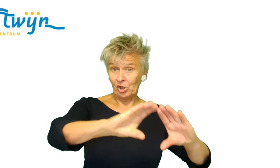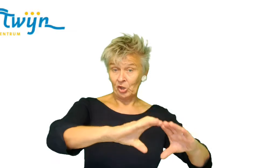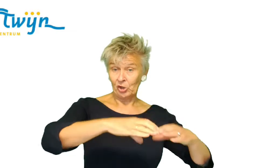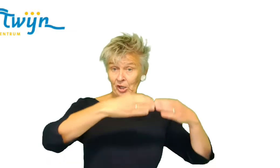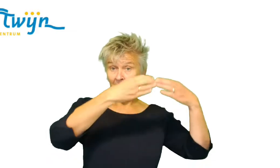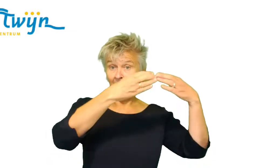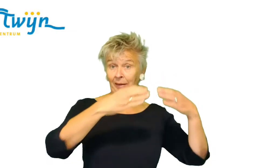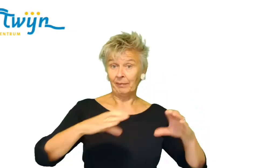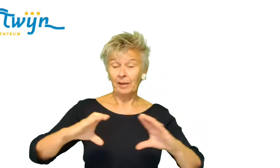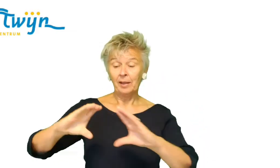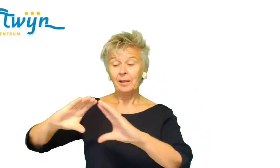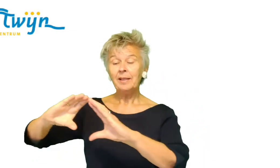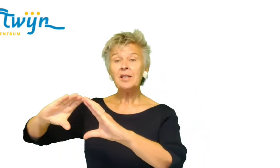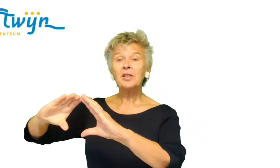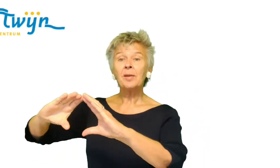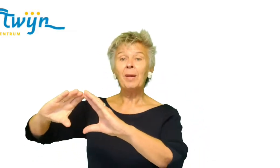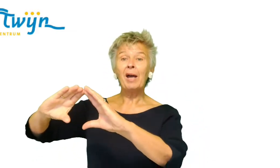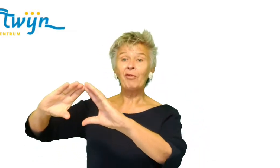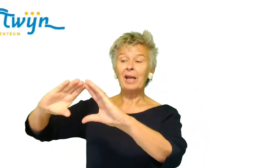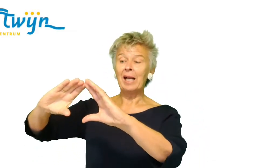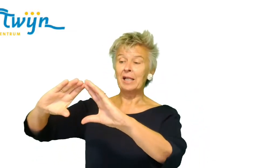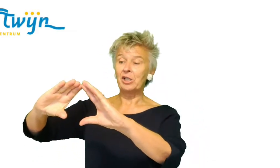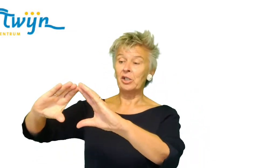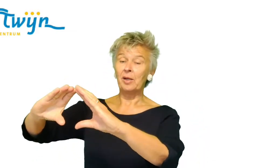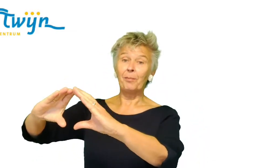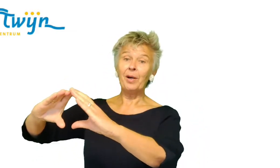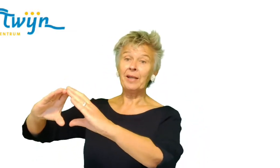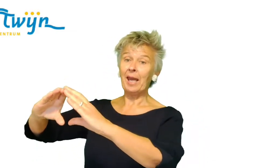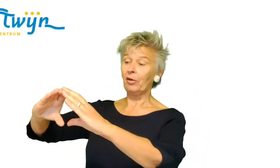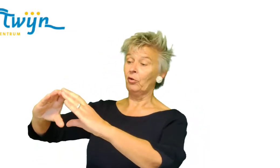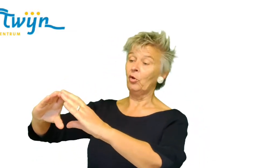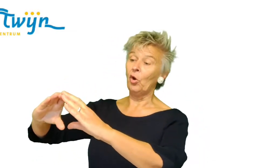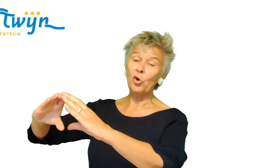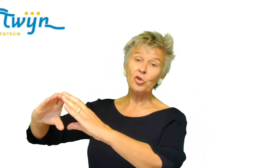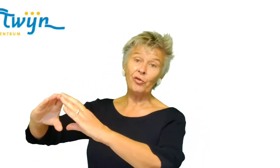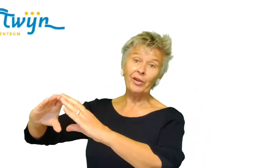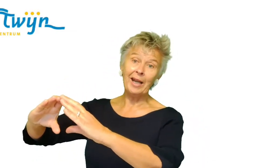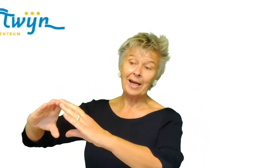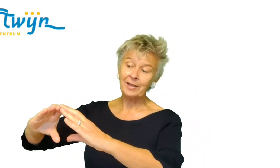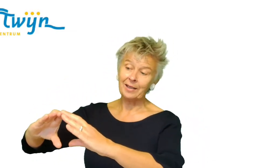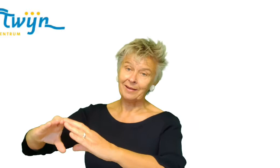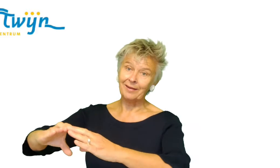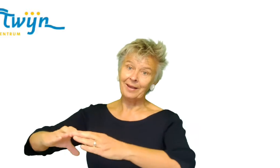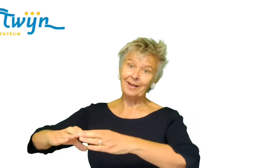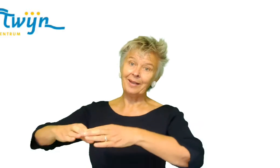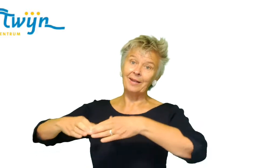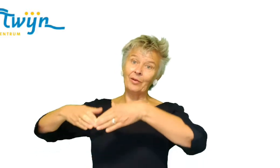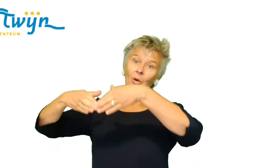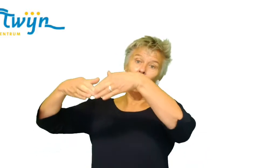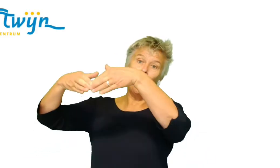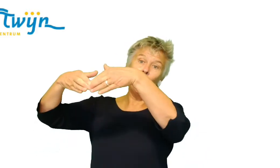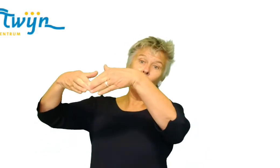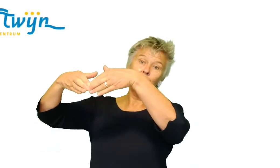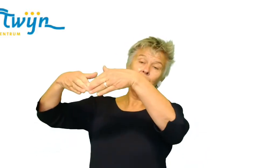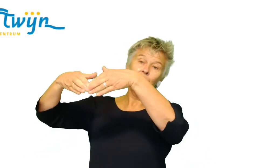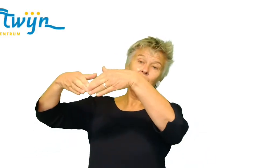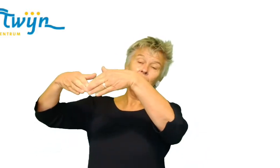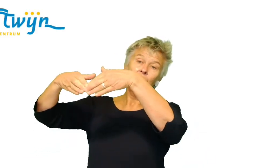laarsjes aan. Dit is het gebaar van laarsjes. Je pakt eigenlijk de neus van de laars en die trek je dan omhoog.